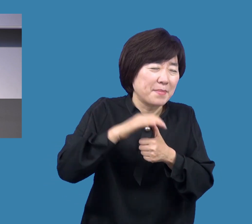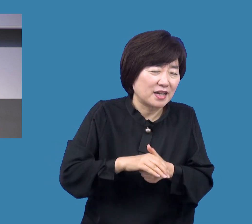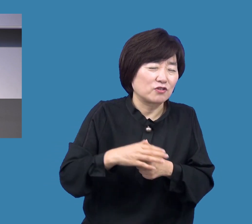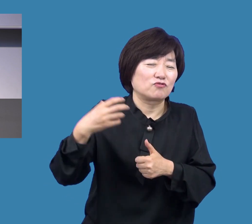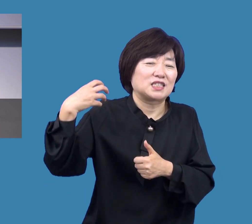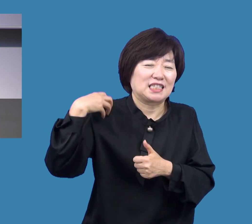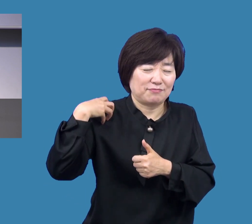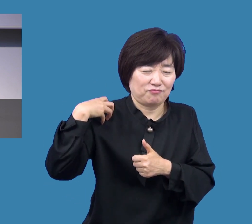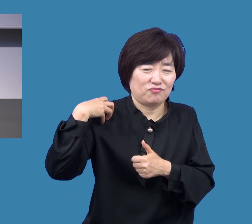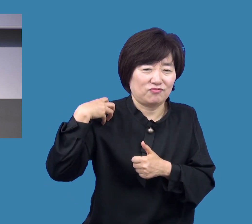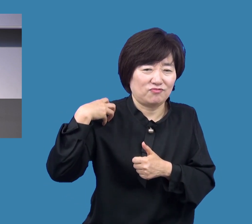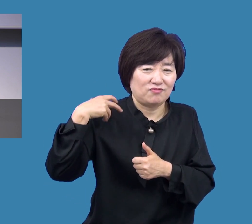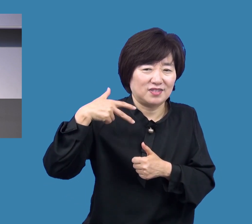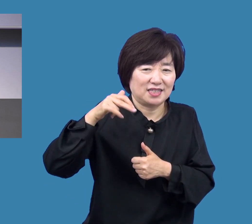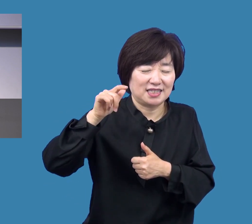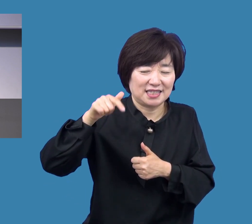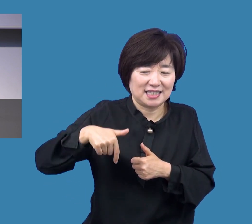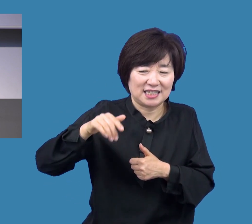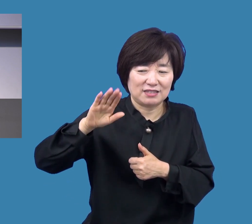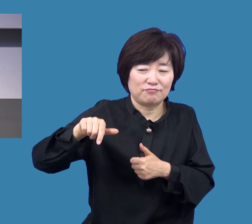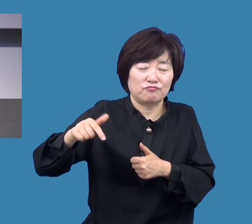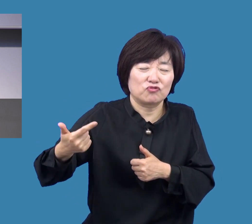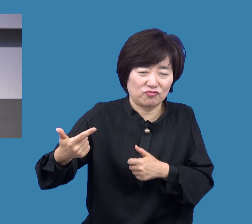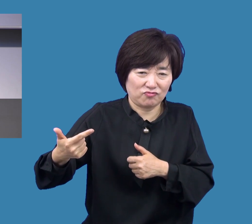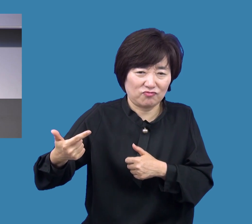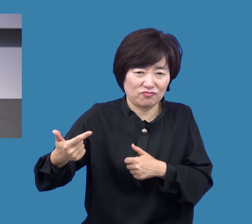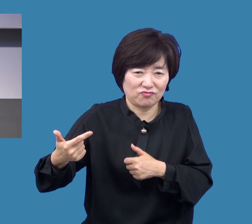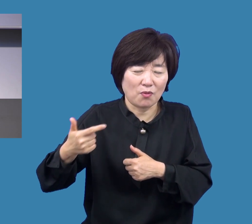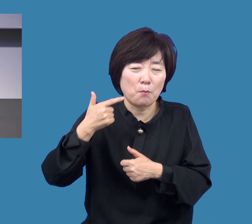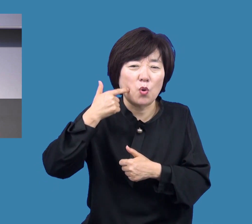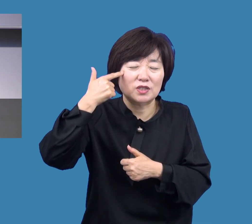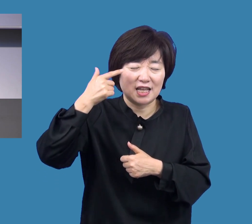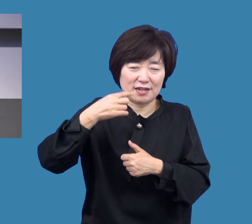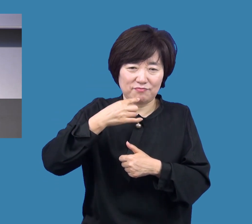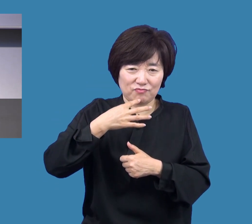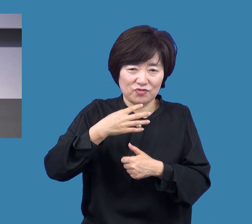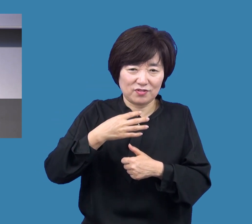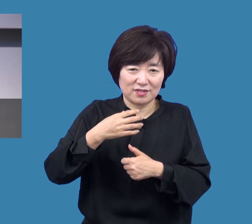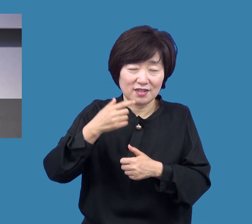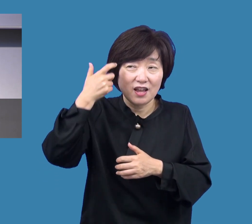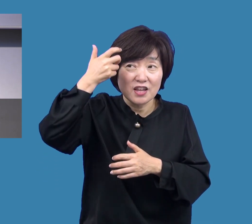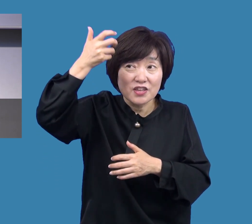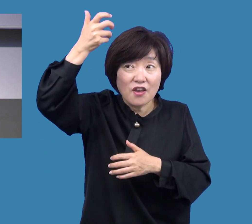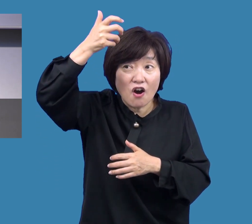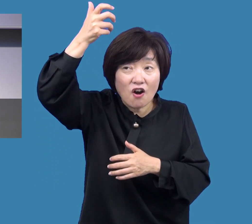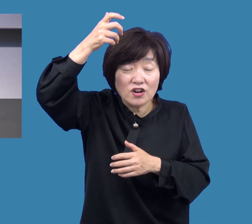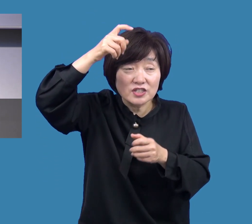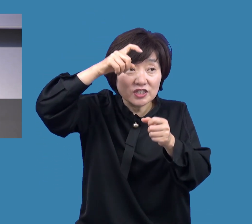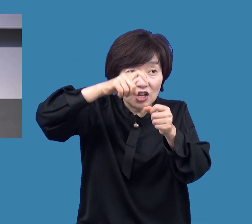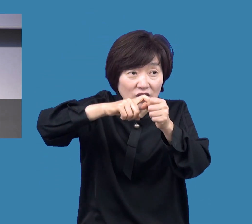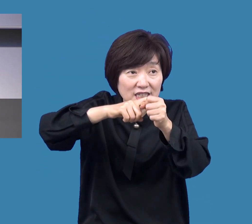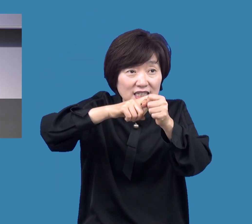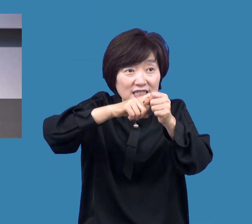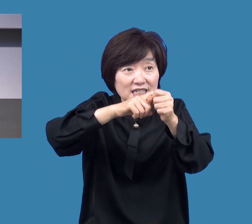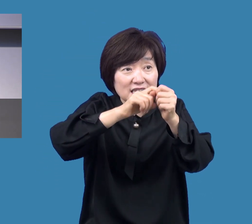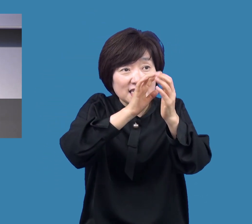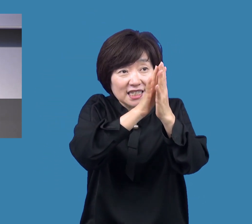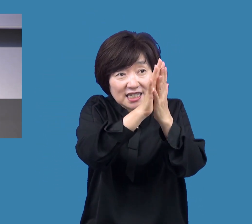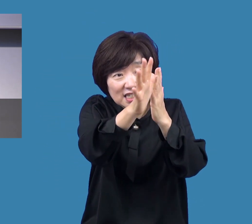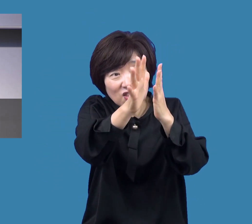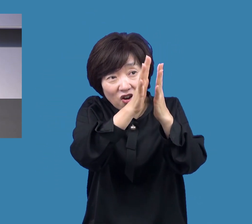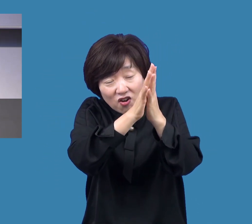거지, 하이어라키가 아니라는 거야. 그냥 영적인 질서가 있기 때문에 주님 앞에서